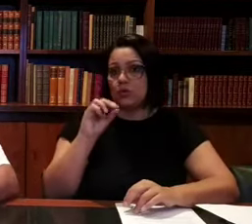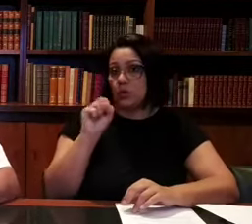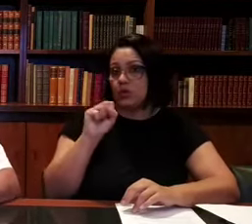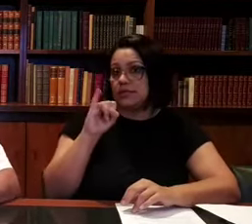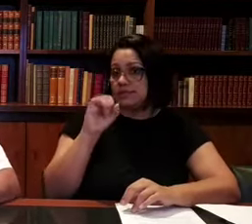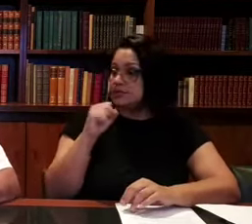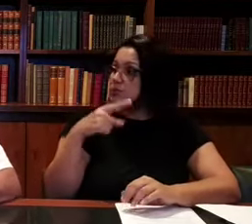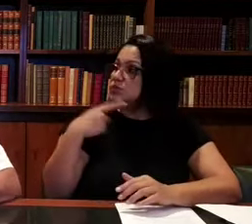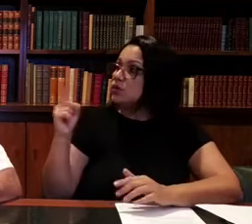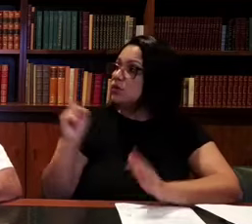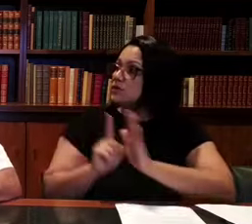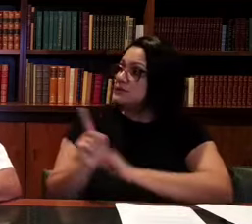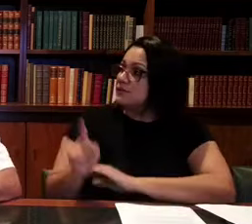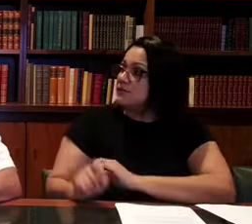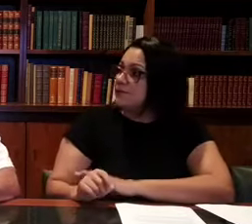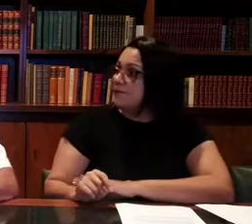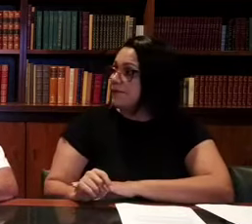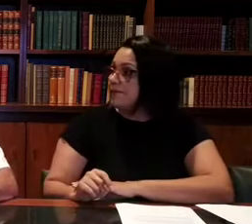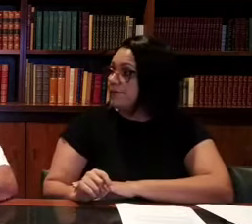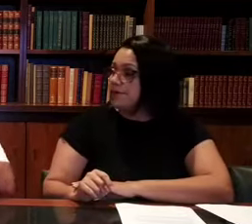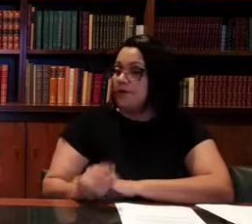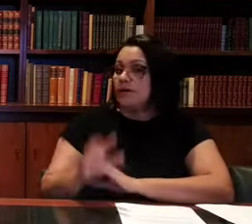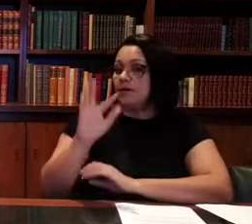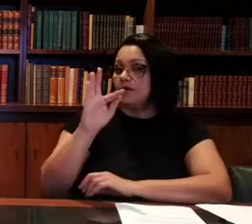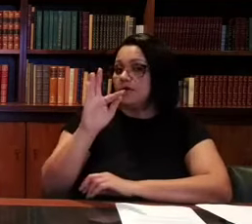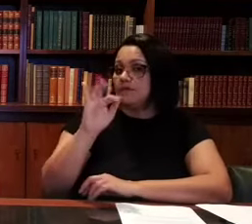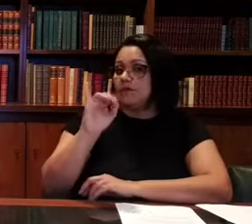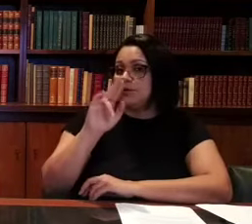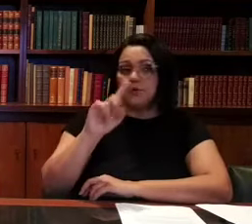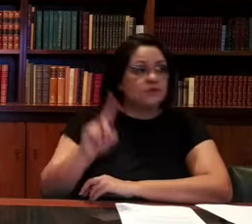outra pergunta que ajuda a